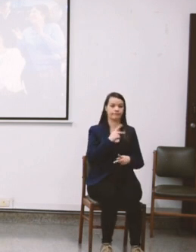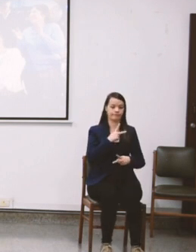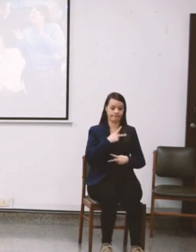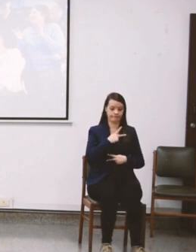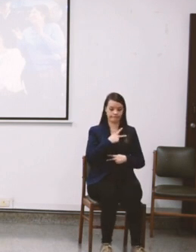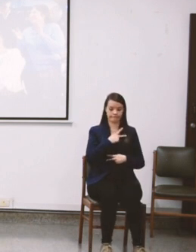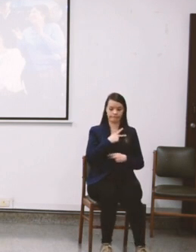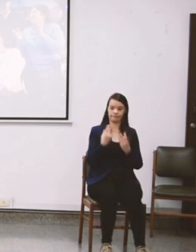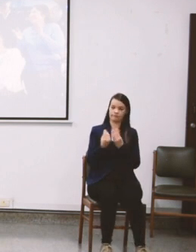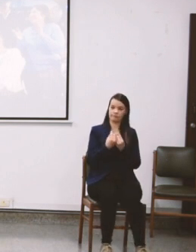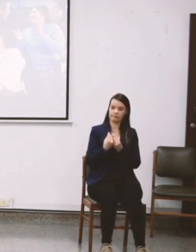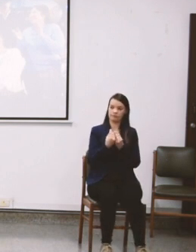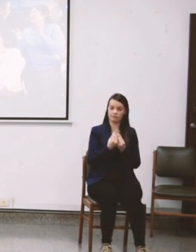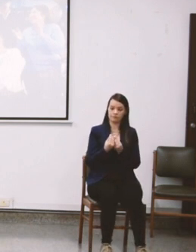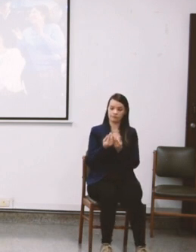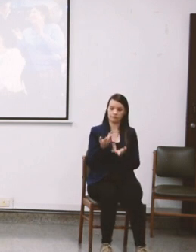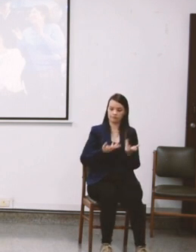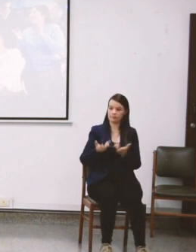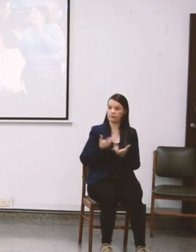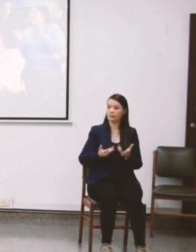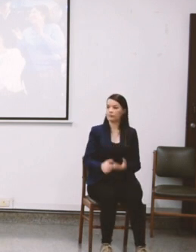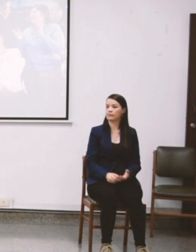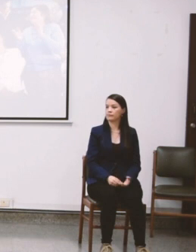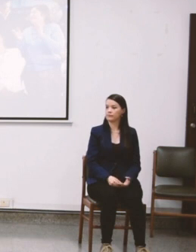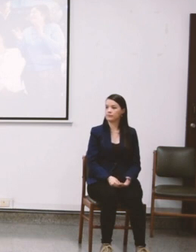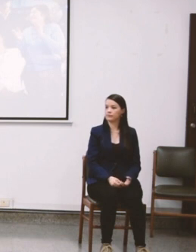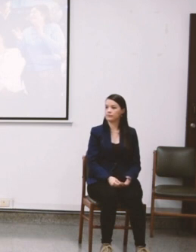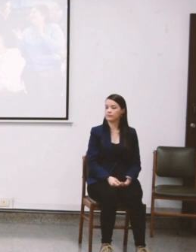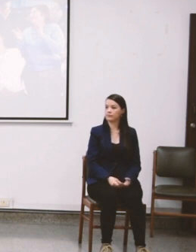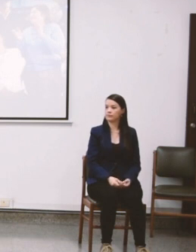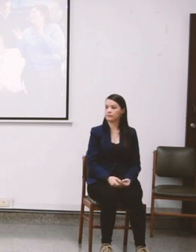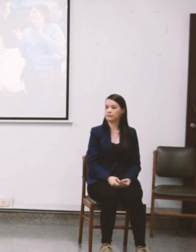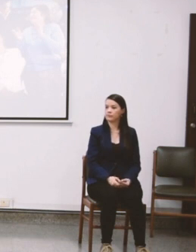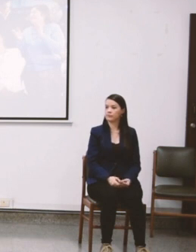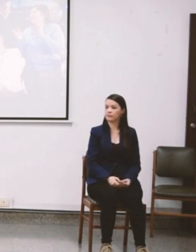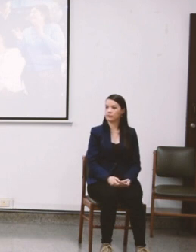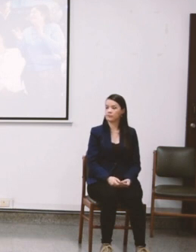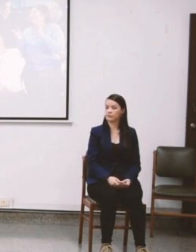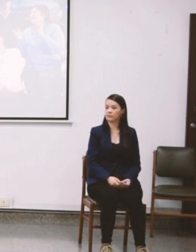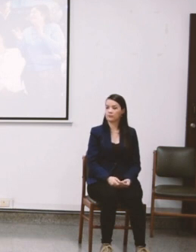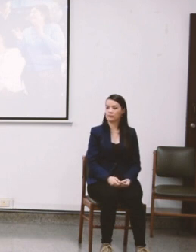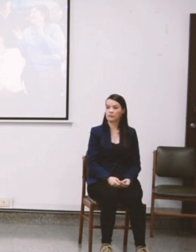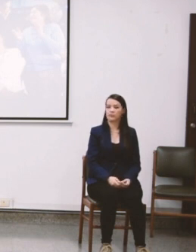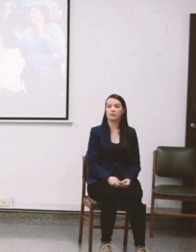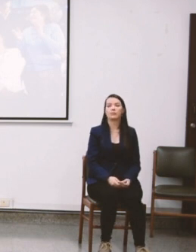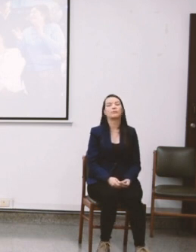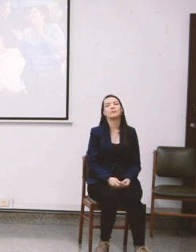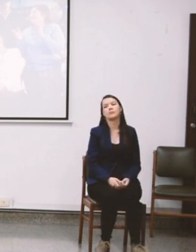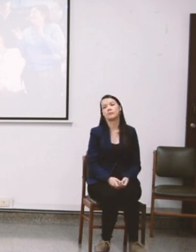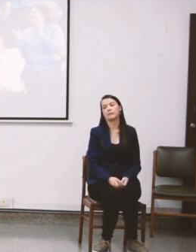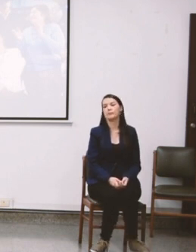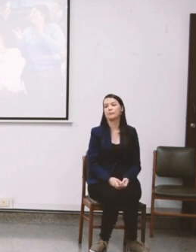con mis compañeros, es puesto en el lugar, digamos, de cómo he construido pues lo que ha sido de